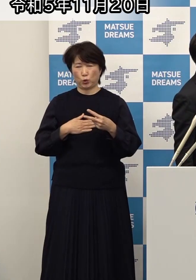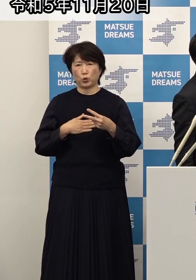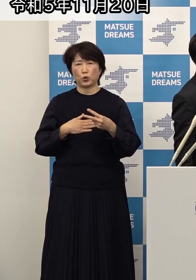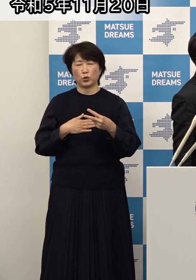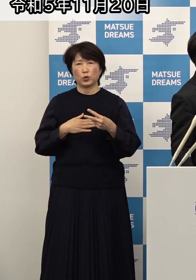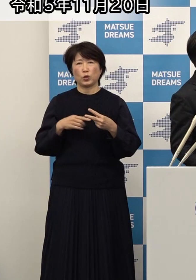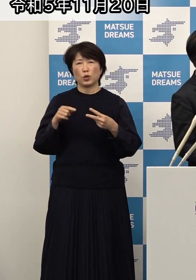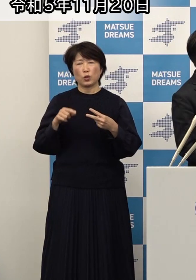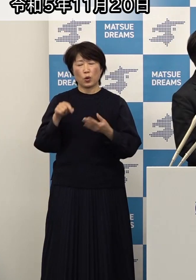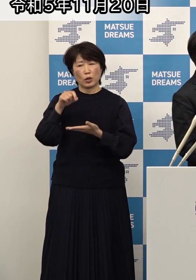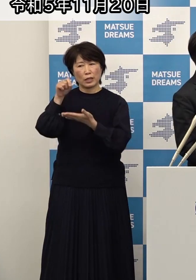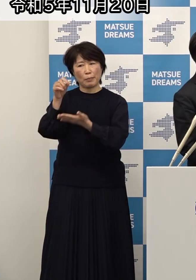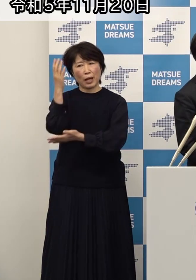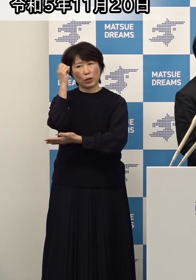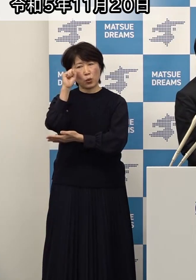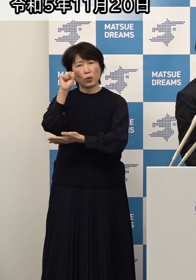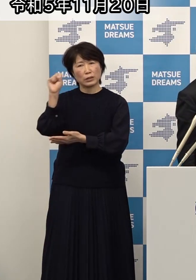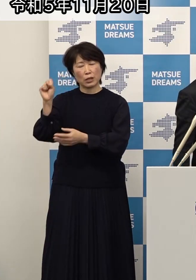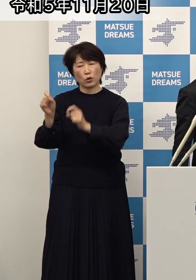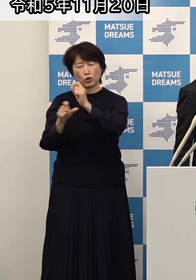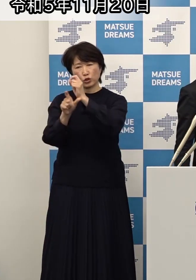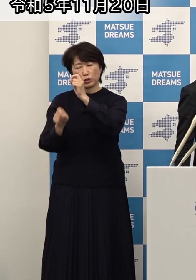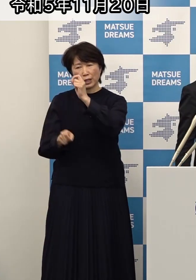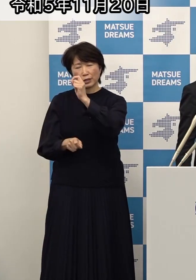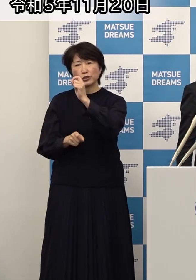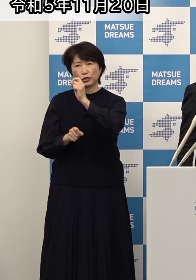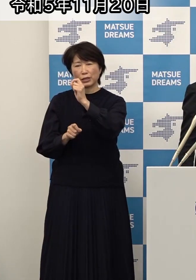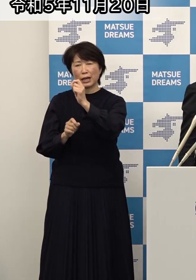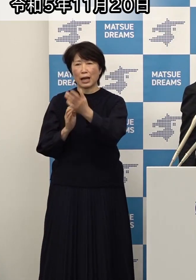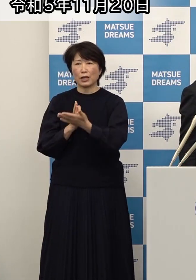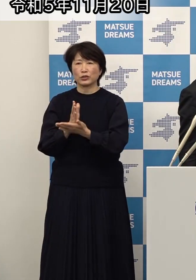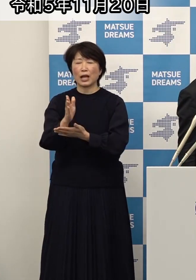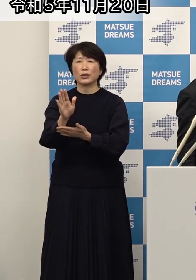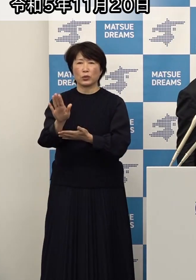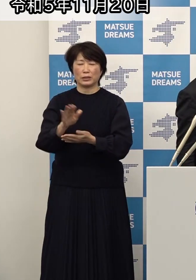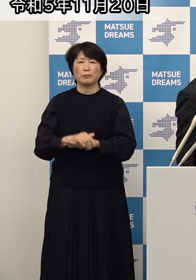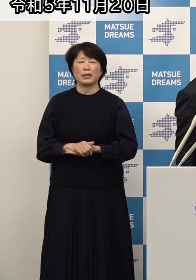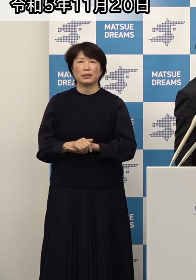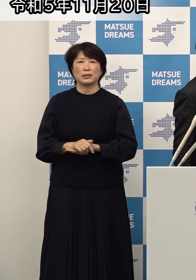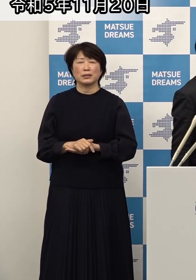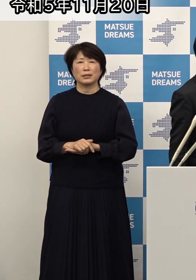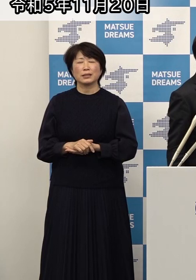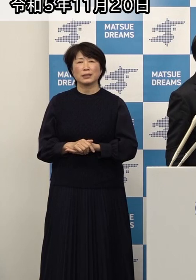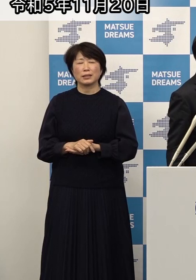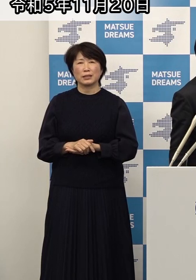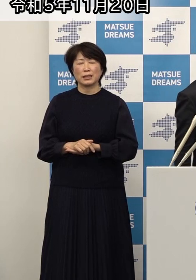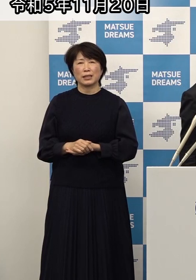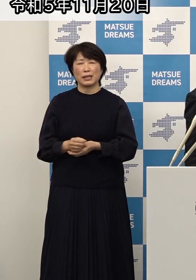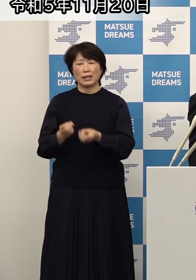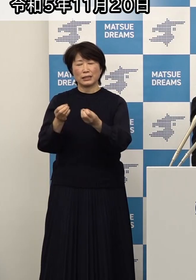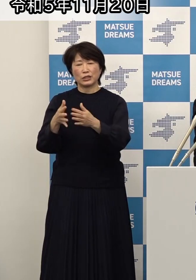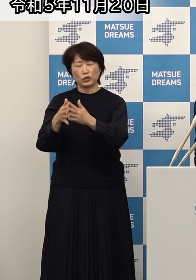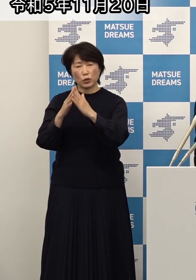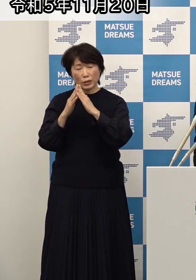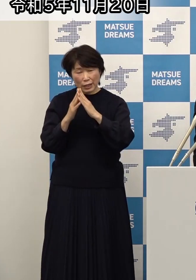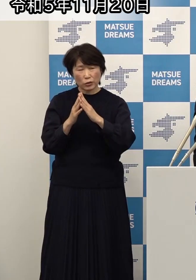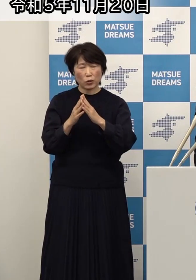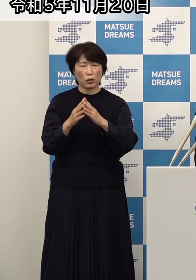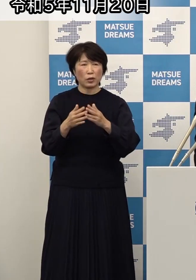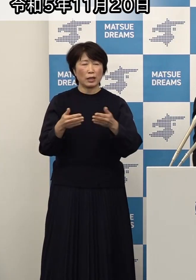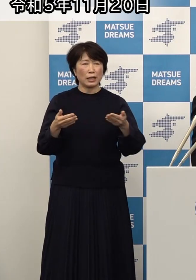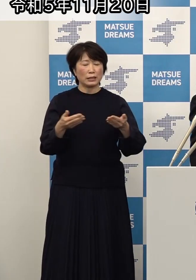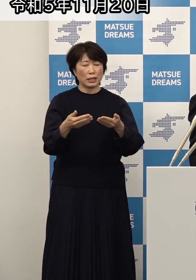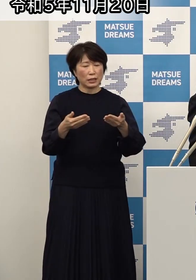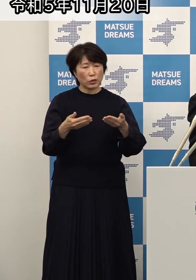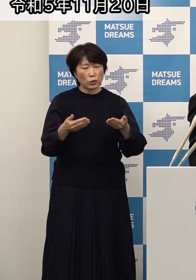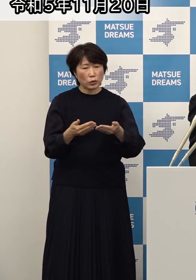新庁舎の出前講座というのを10月から実施しております。これは新庁舎と市役所の役割を学んでいただくと、子